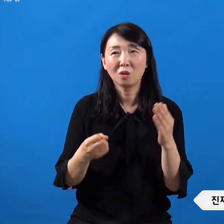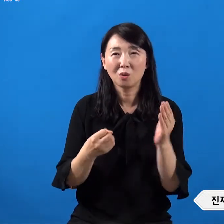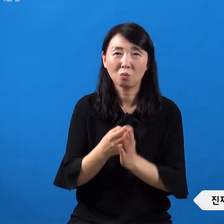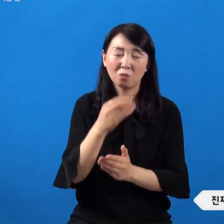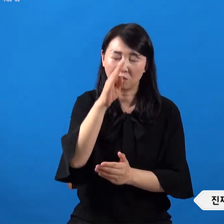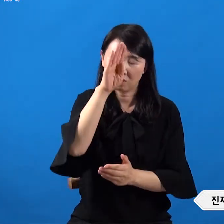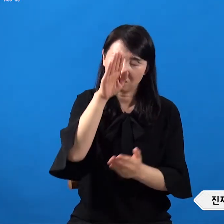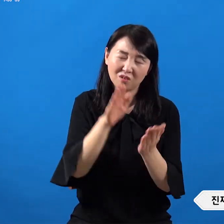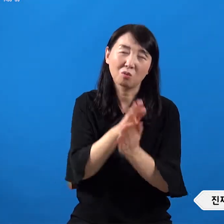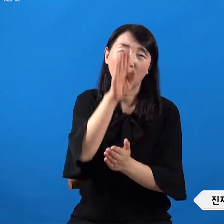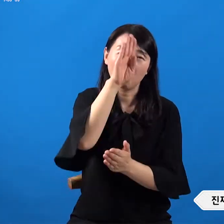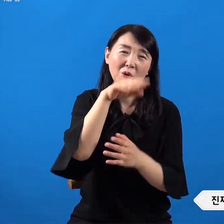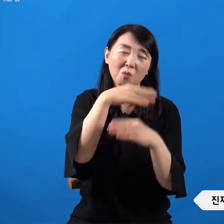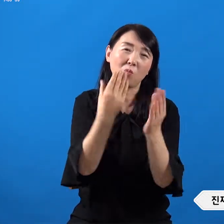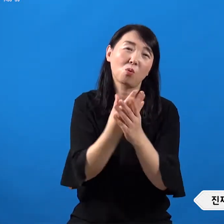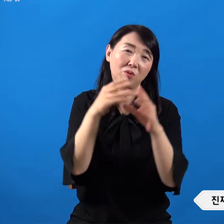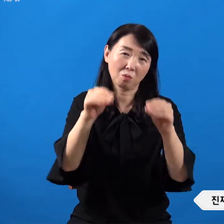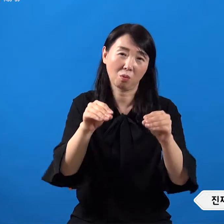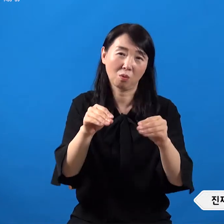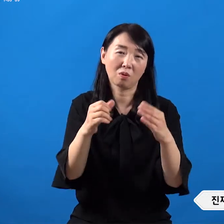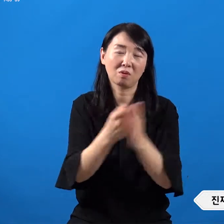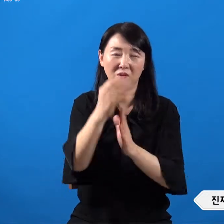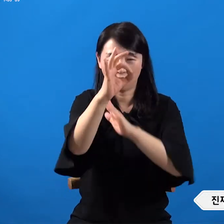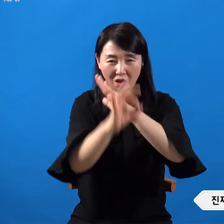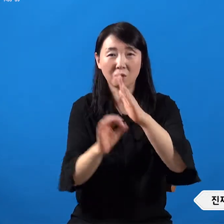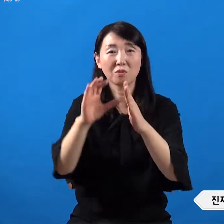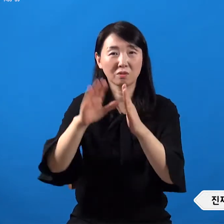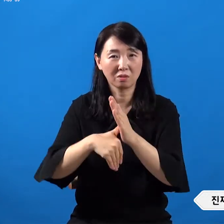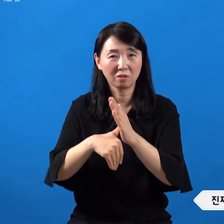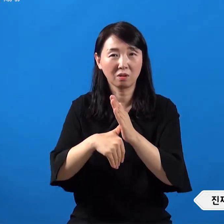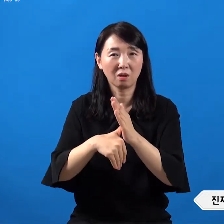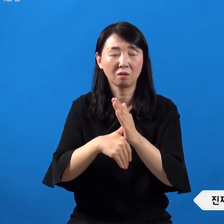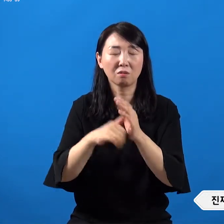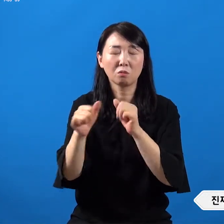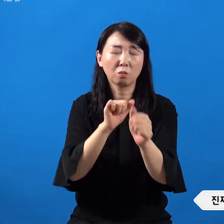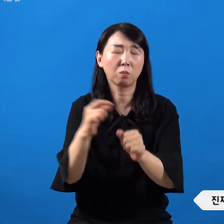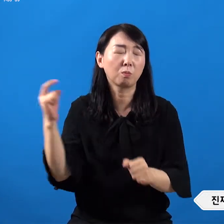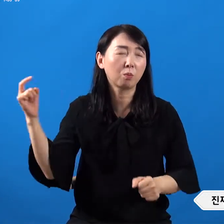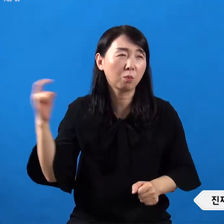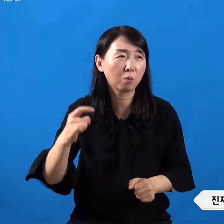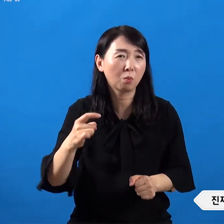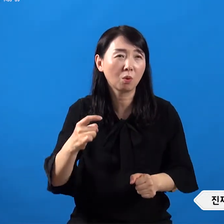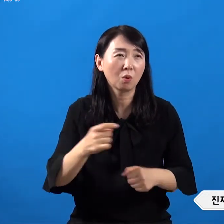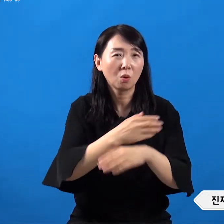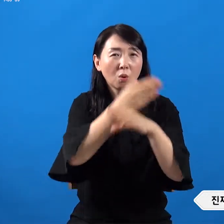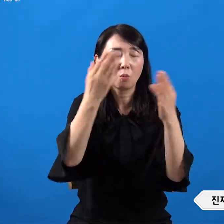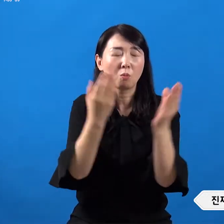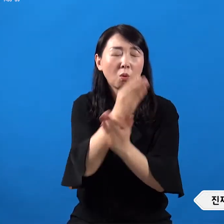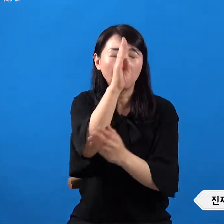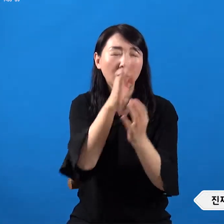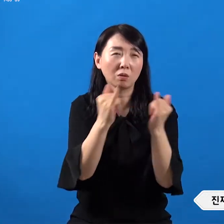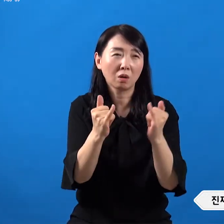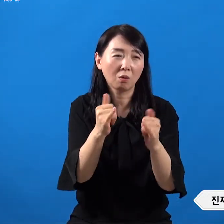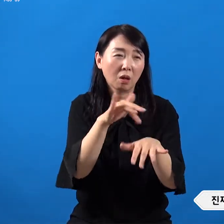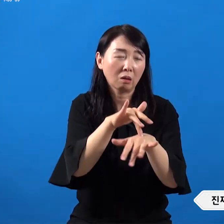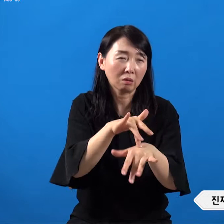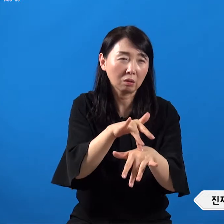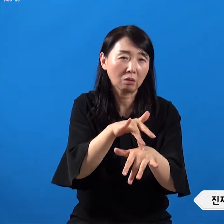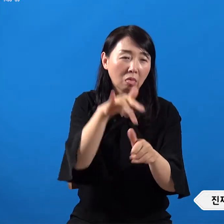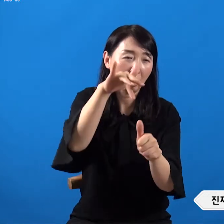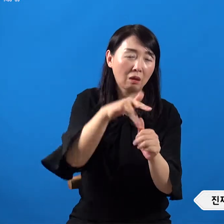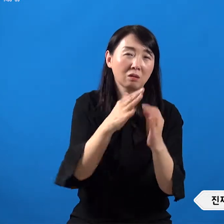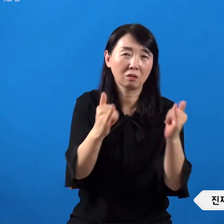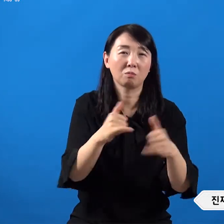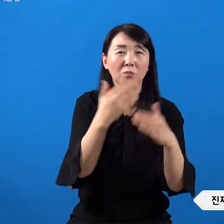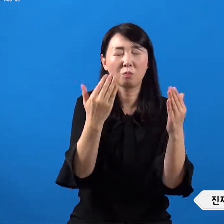열병을 고쳐주십니다. 바로 그때 저물어 해질 때에 이 소문을 듣고 모든 병자와 귀신